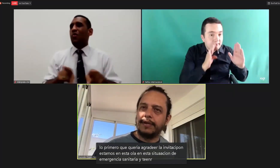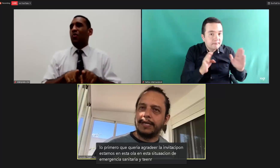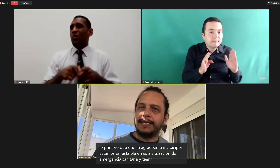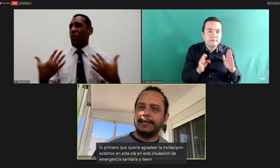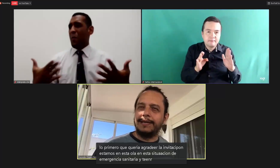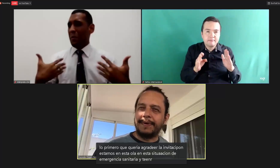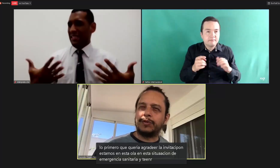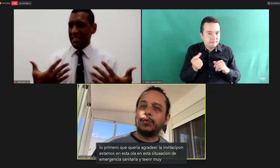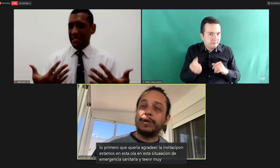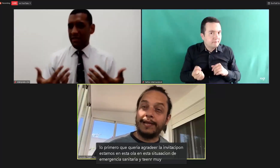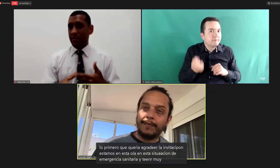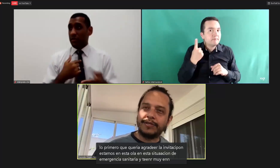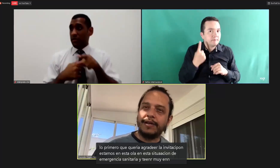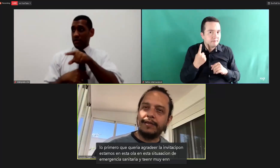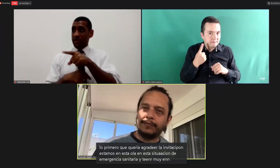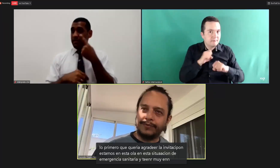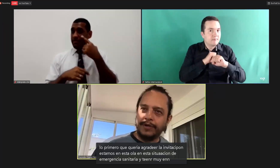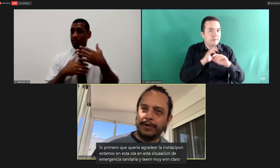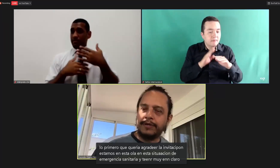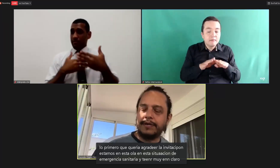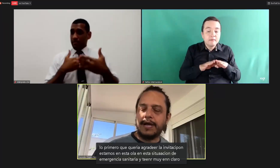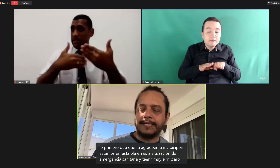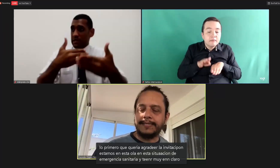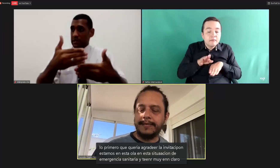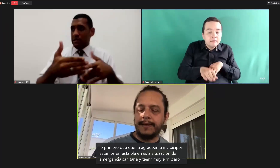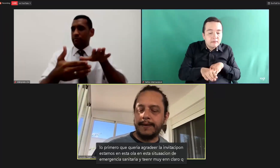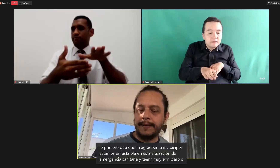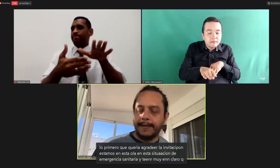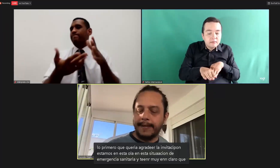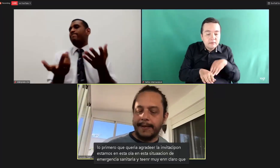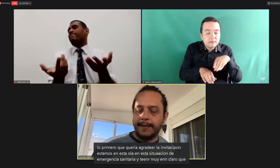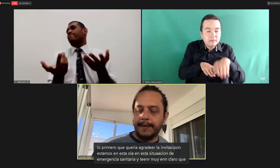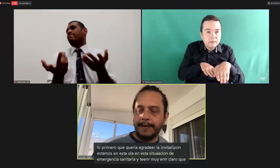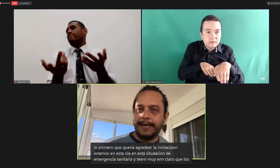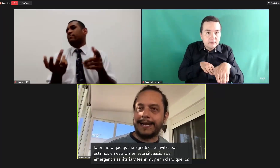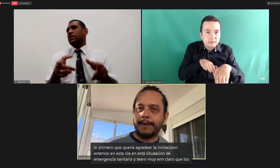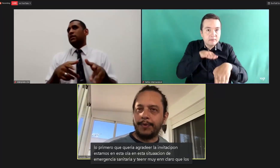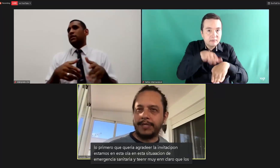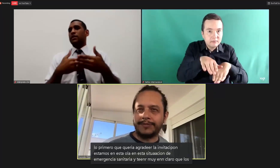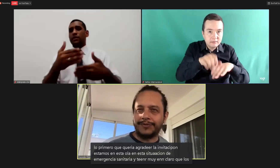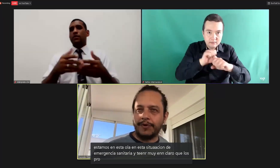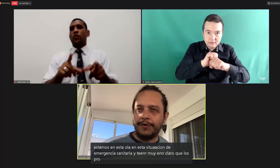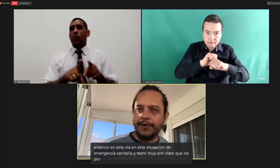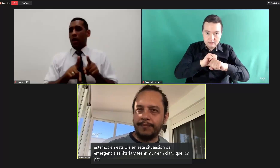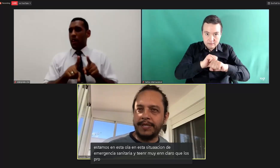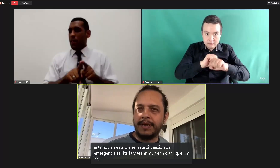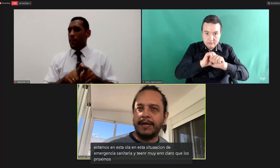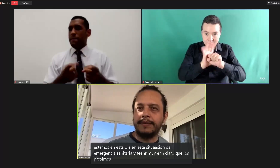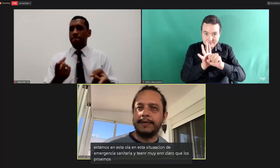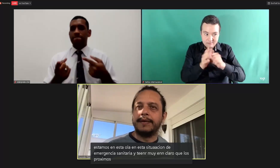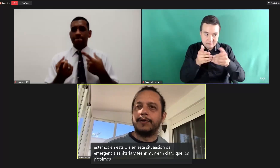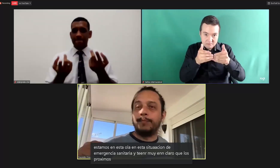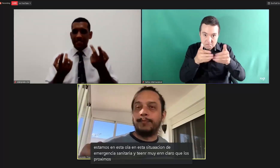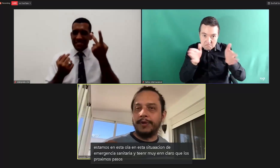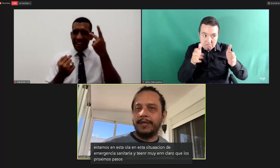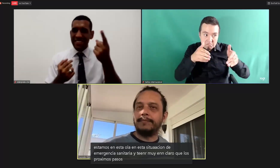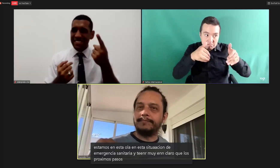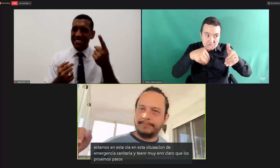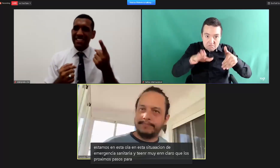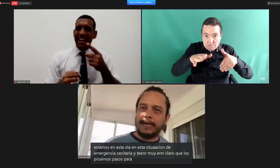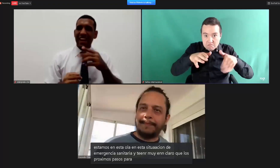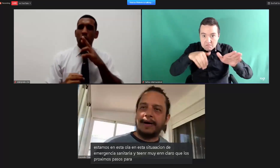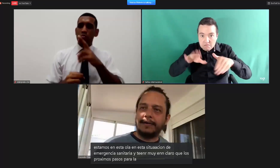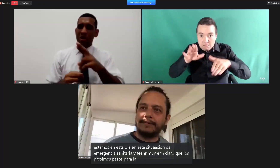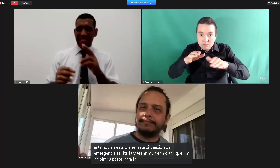pasos y la apertura, digamos, en la discusión hacia la respuesta socioeconómica no